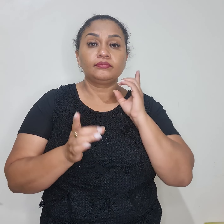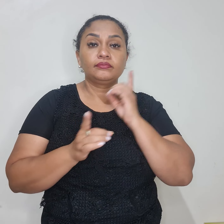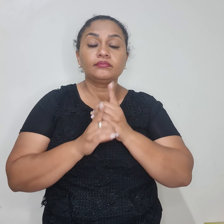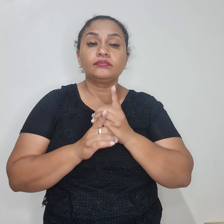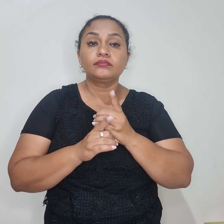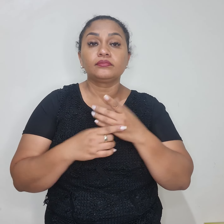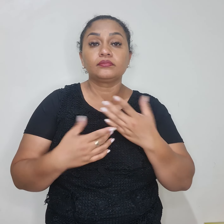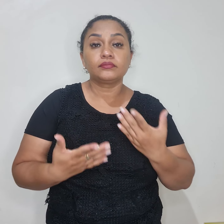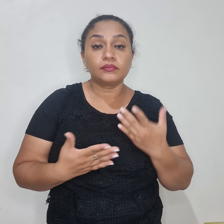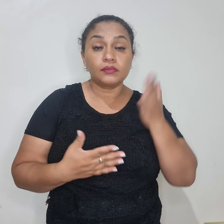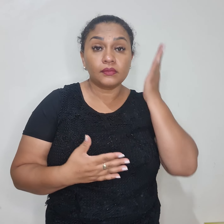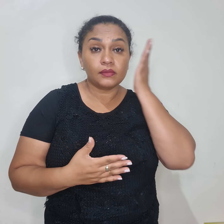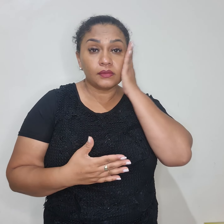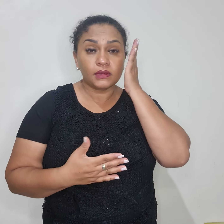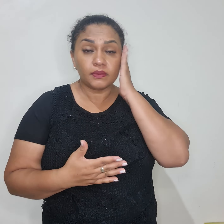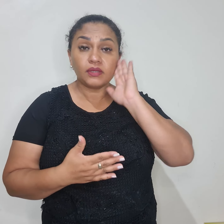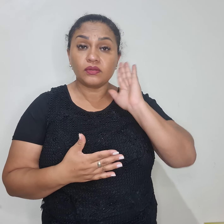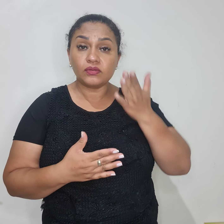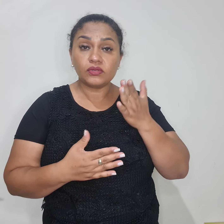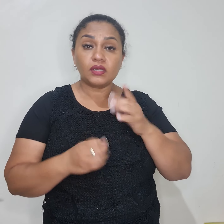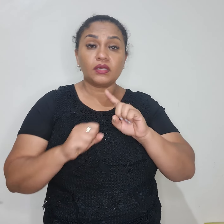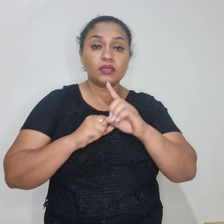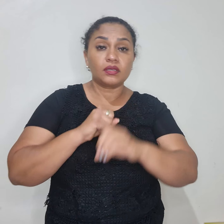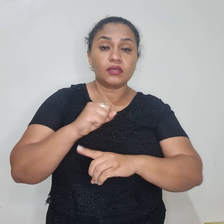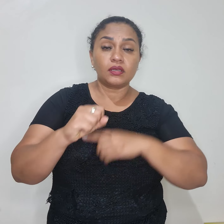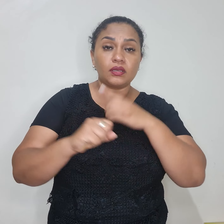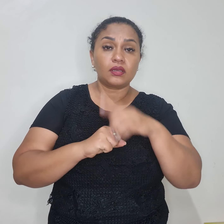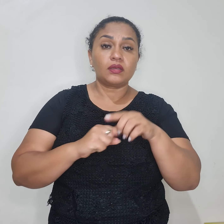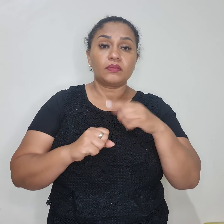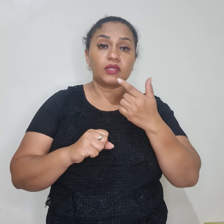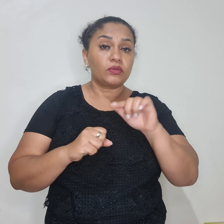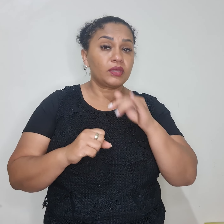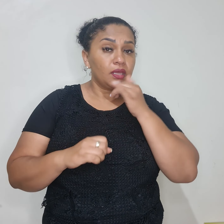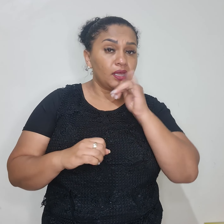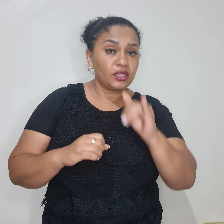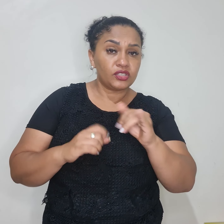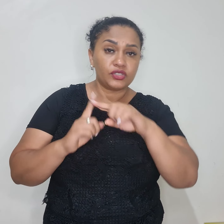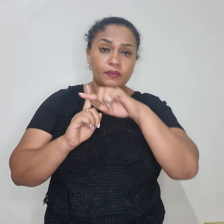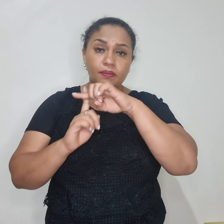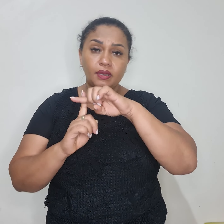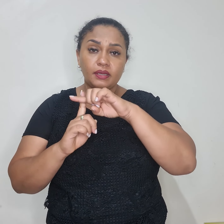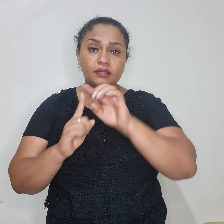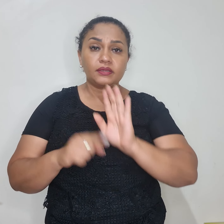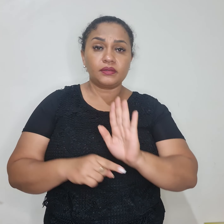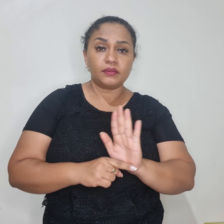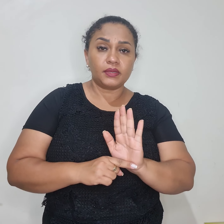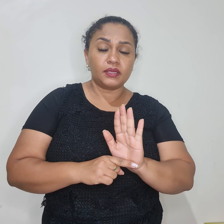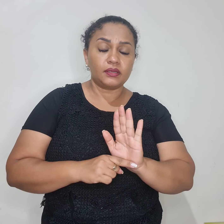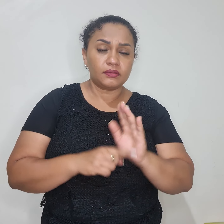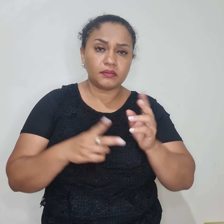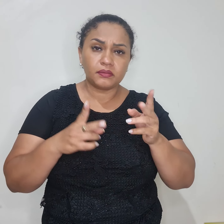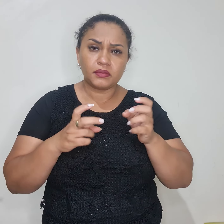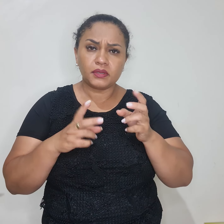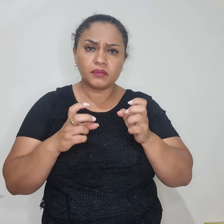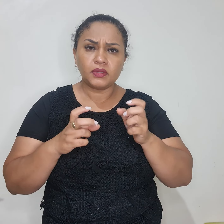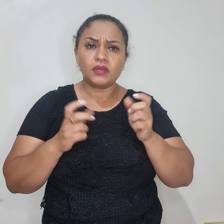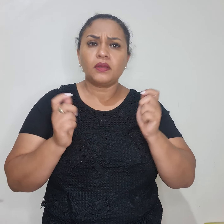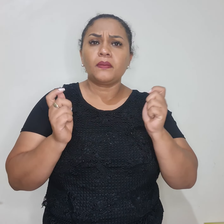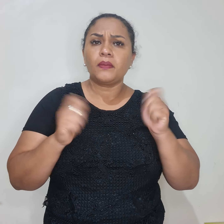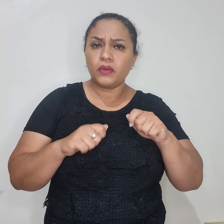Portanto, sabendo que os átomos são neutros, ele também aferiu que, se o átomo é neutro, ele tem carga negativa, consequentemente, ele também